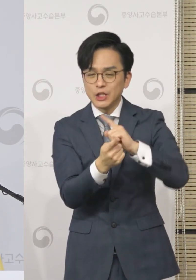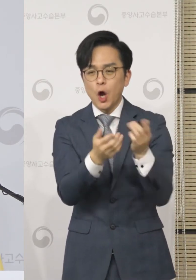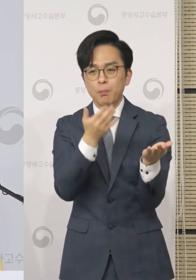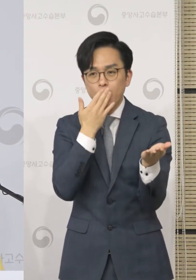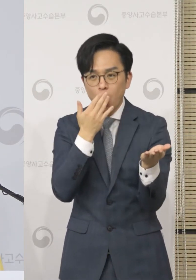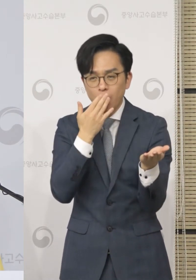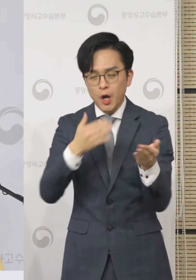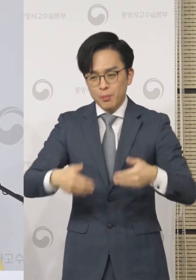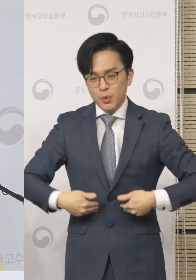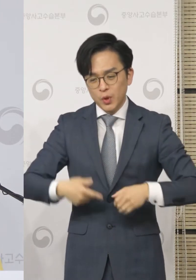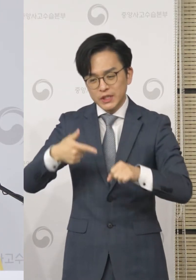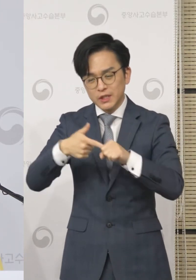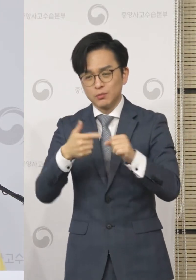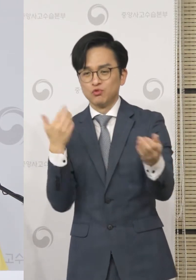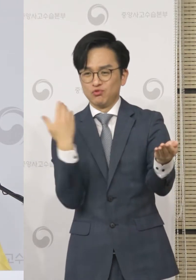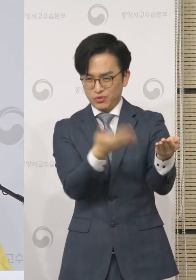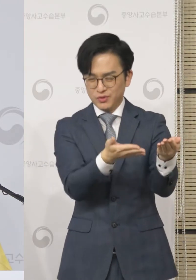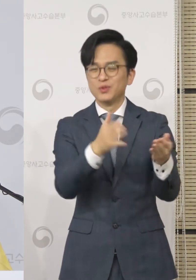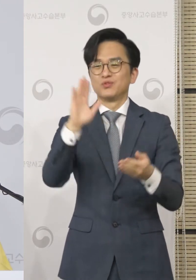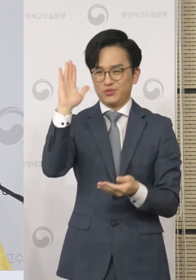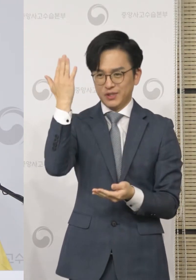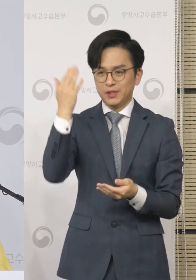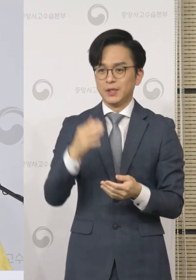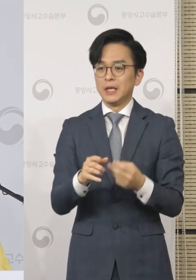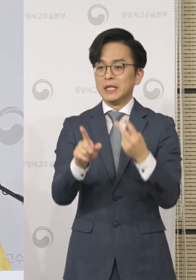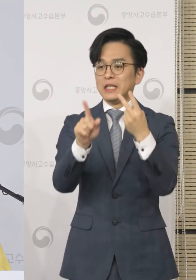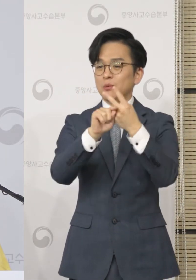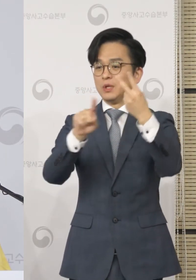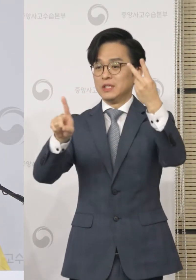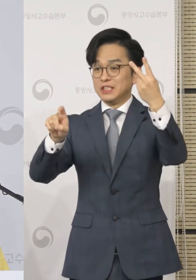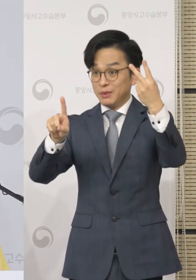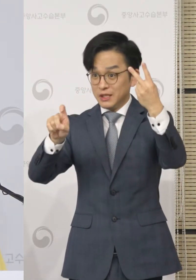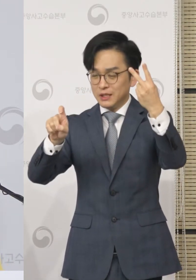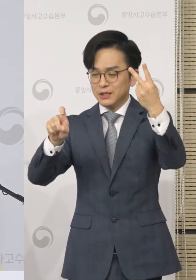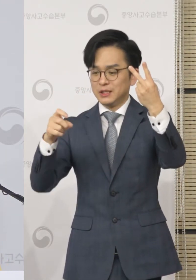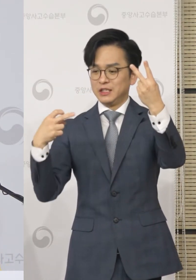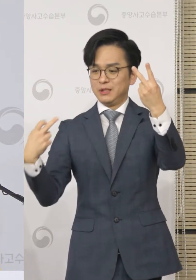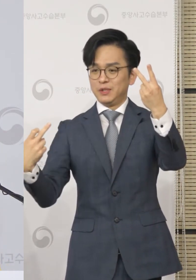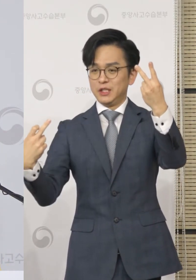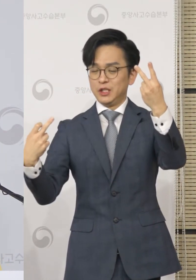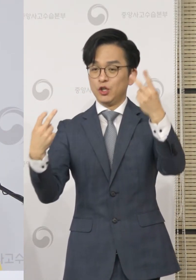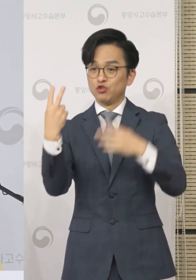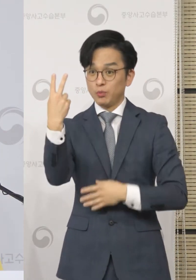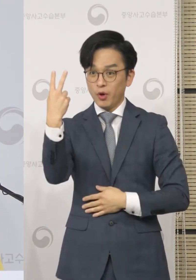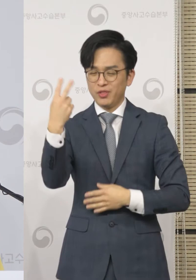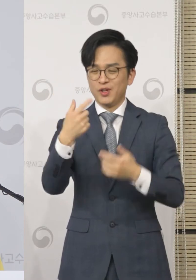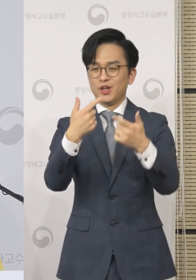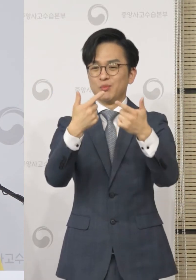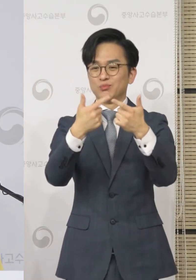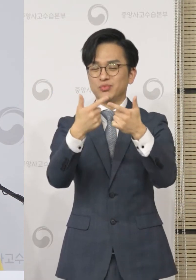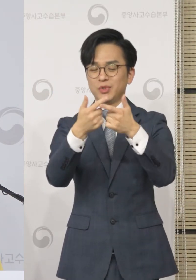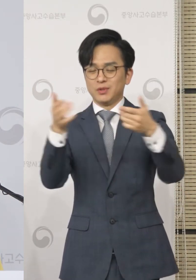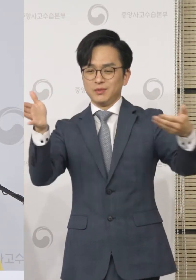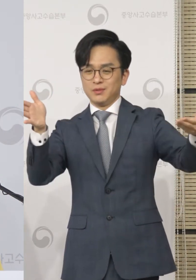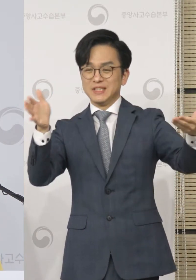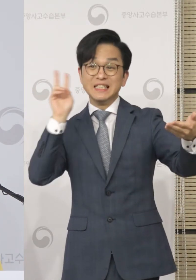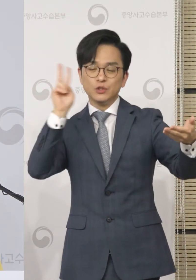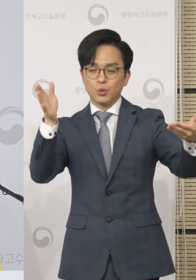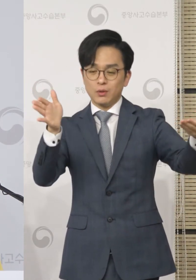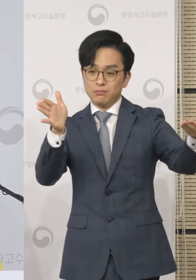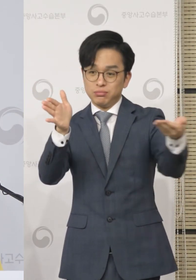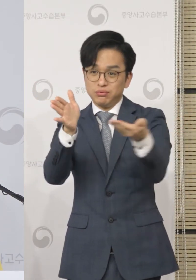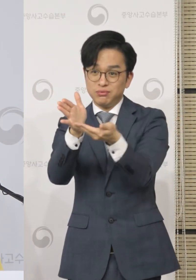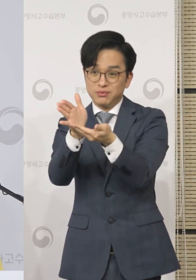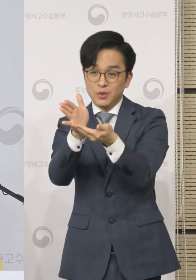것은 허용할 방침입니다. 당초 2월 11일과 12일에 부산에 입항 예정이었던